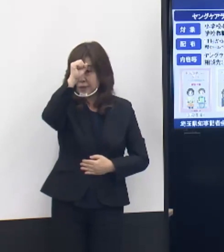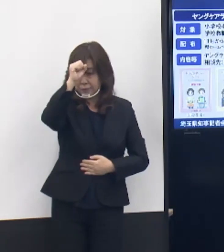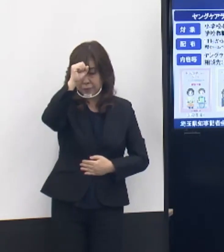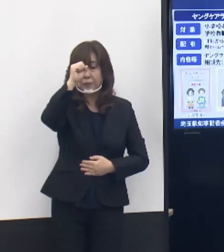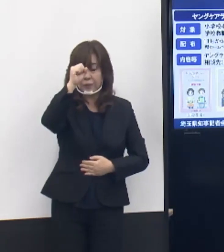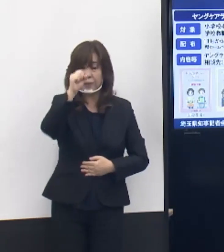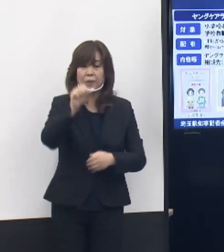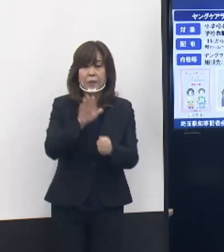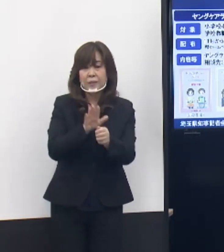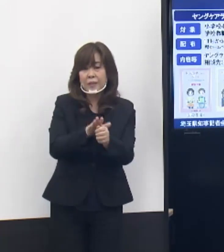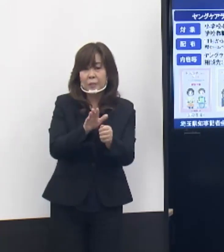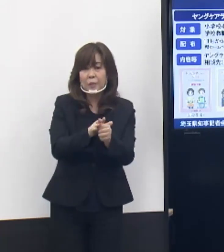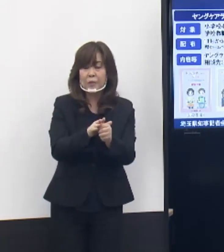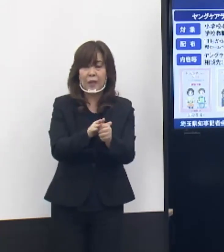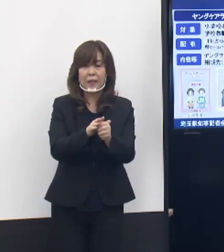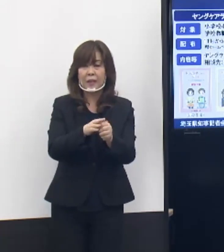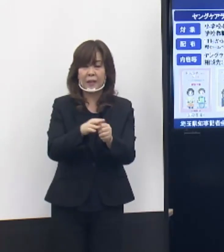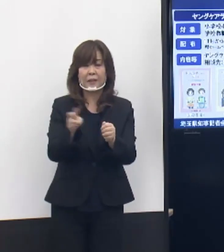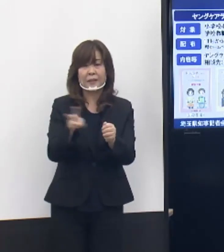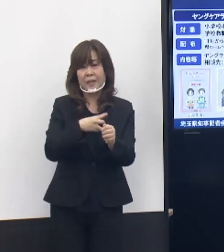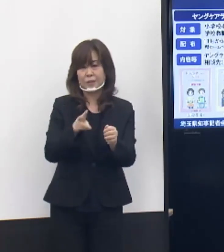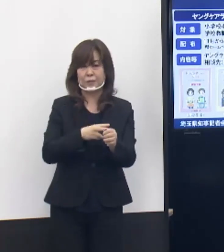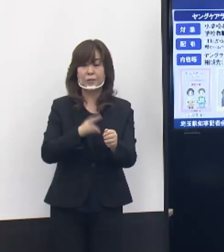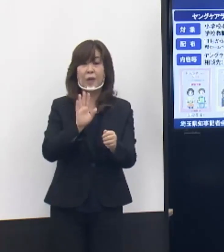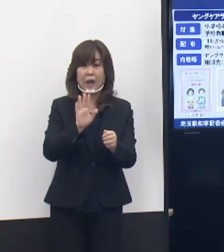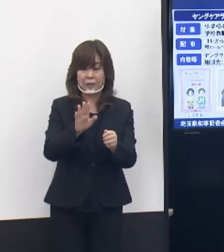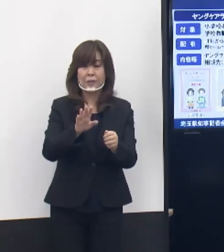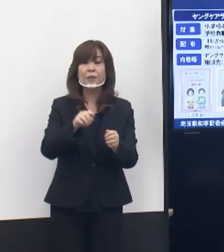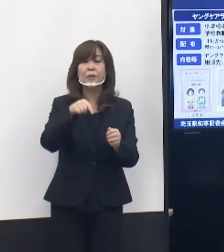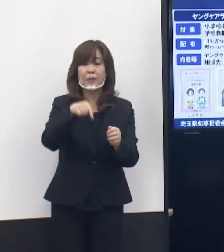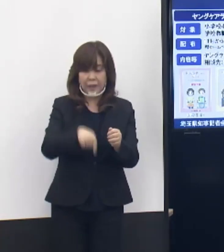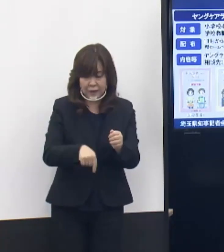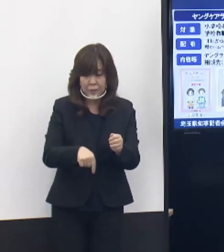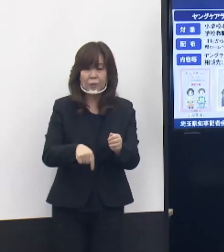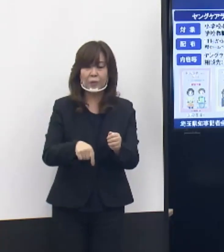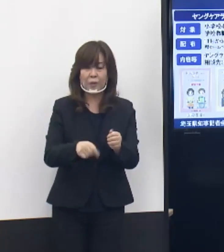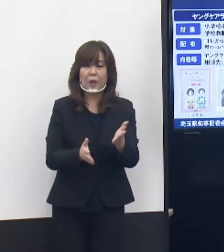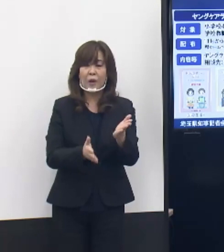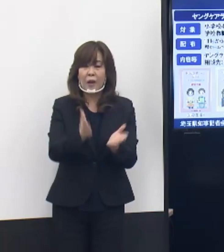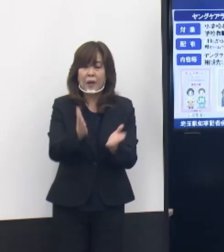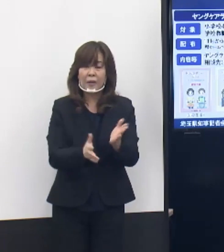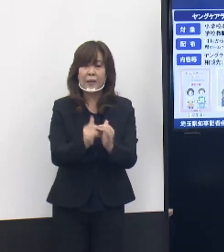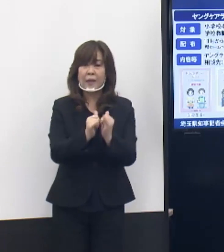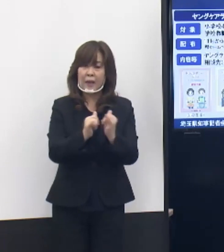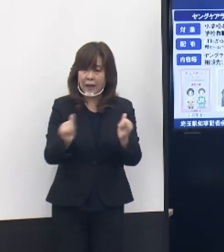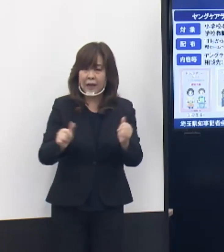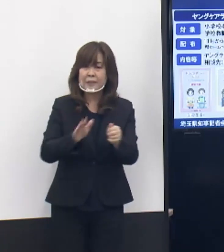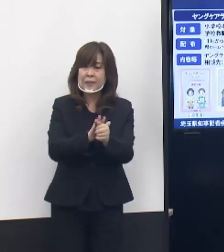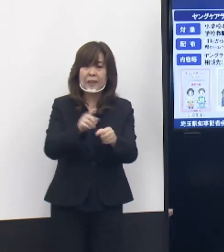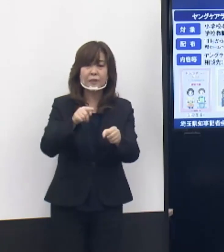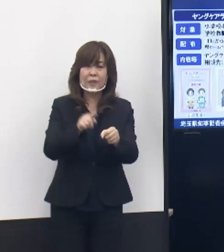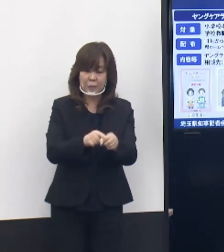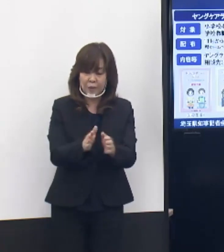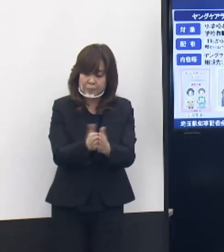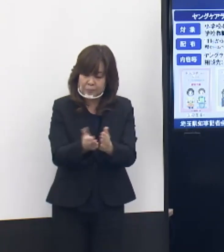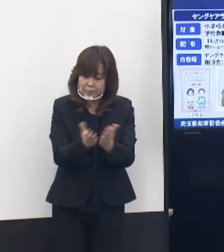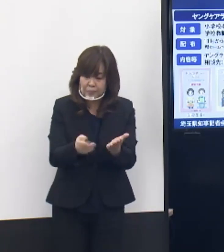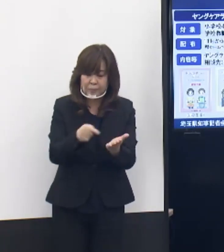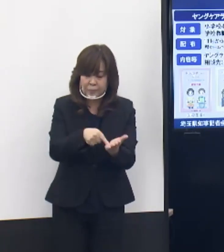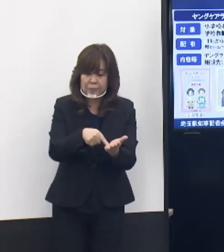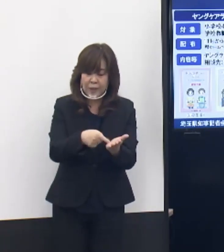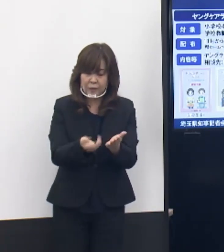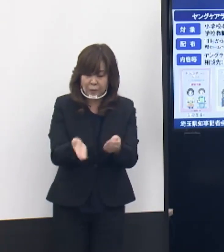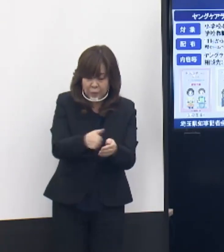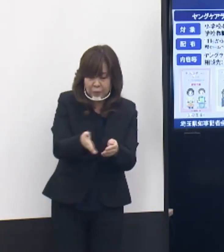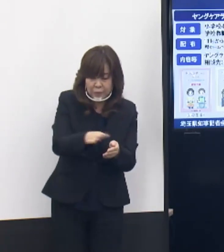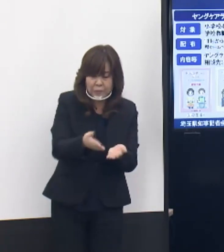というのはすでにありますけれども、こういったところでケアラー支援のためのリーフレットを、提供していくことを今考えています